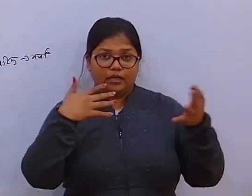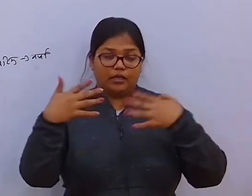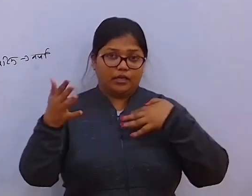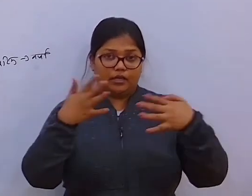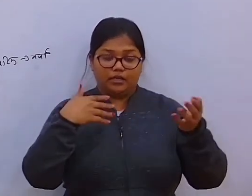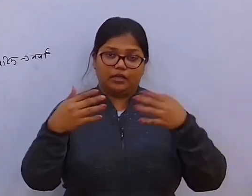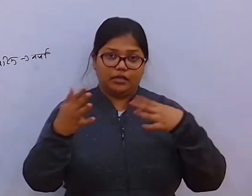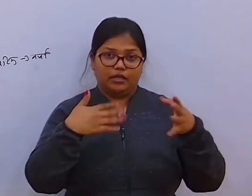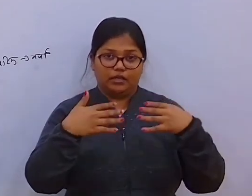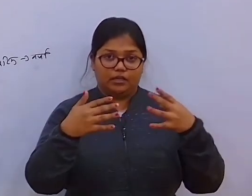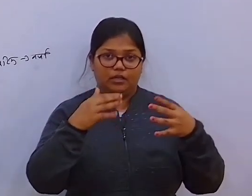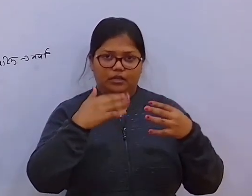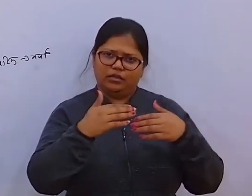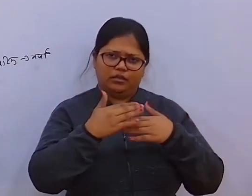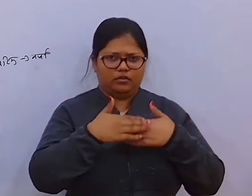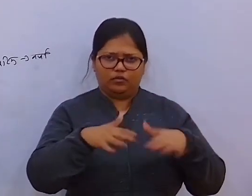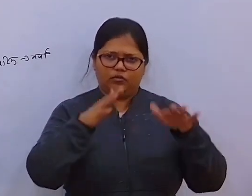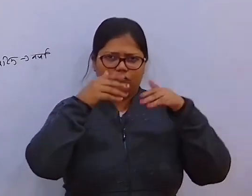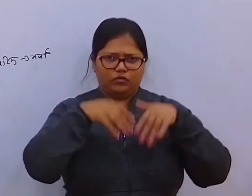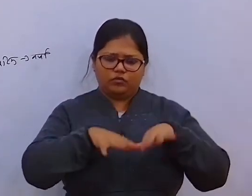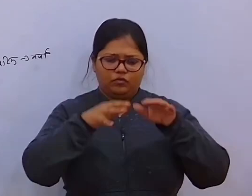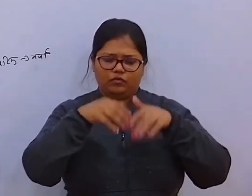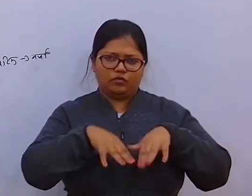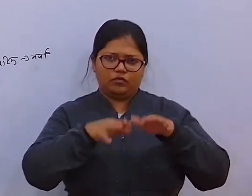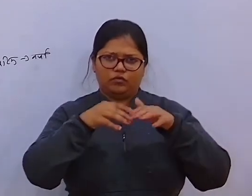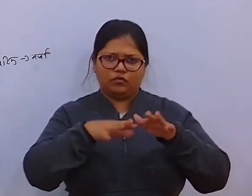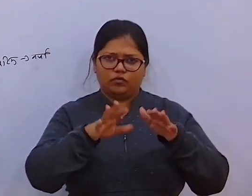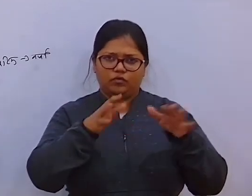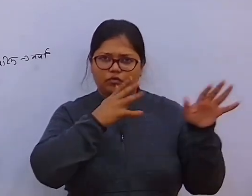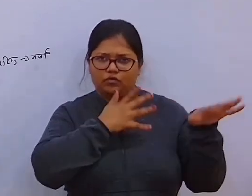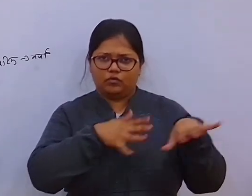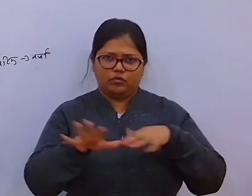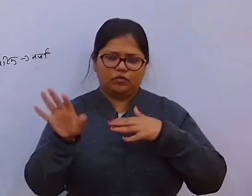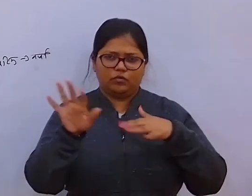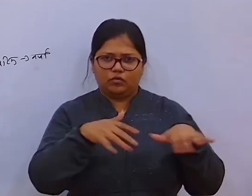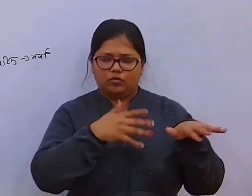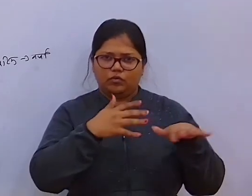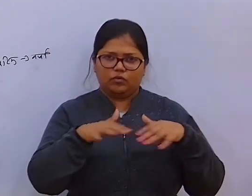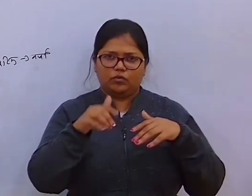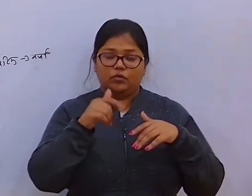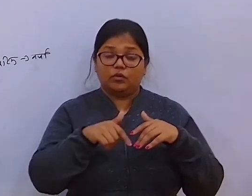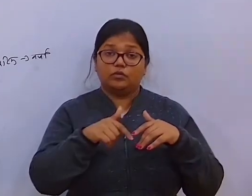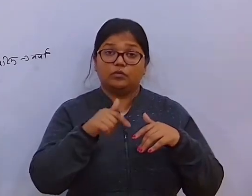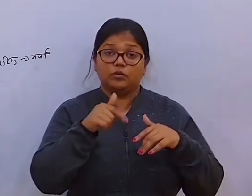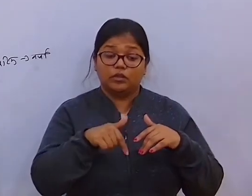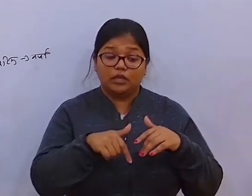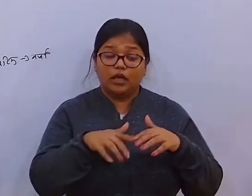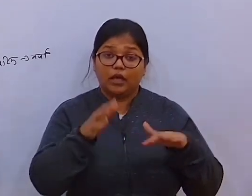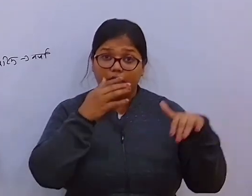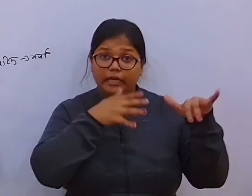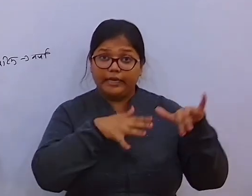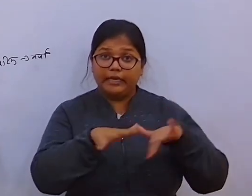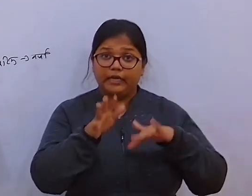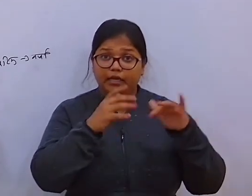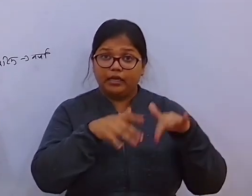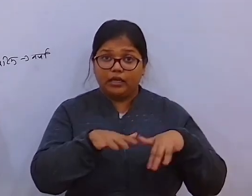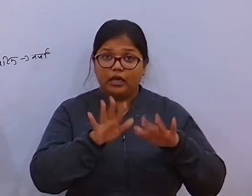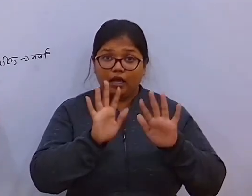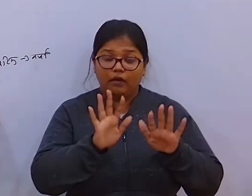पवने, 5 डिग्री साउथ में स्थित पवने, मतलब जो मौजूदा पवन है वो क्या कहलाती